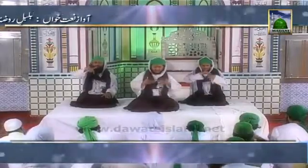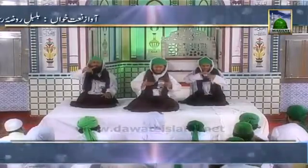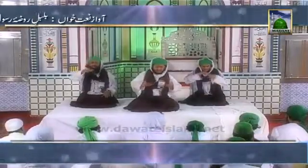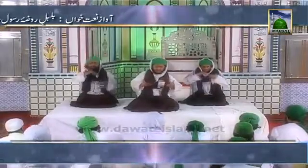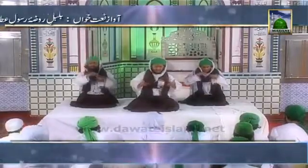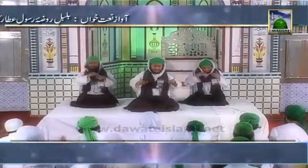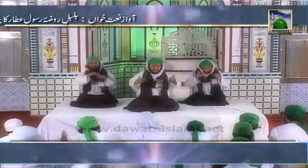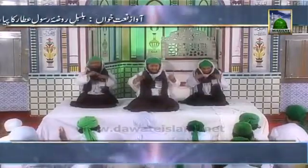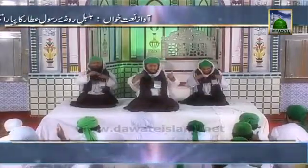شب